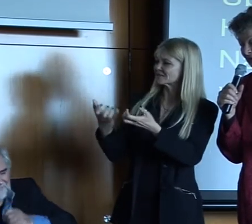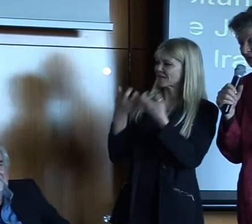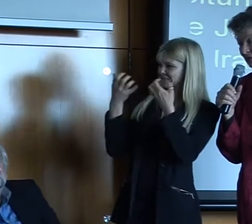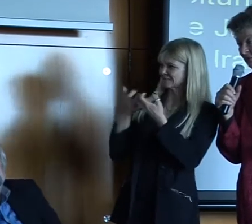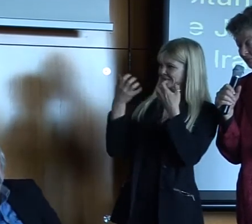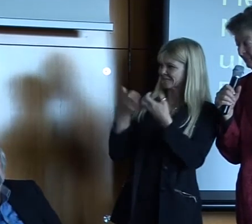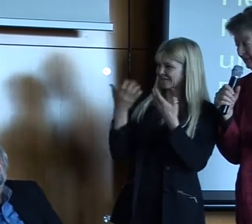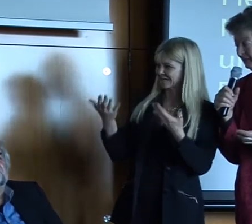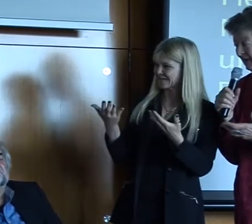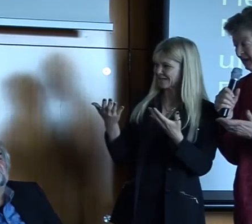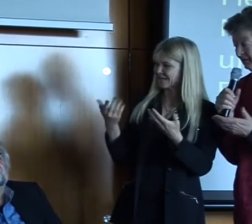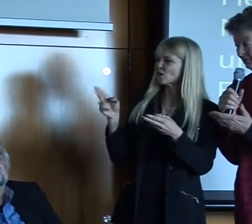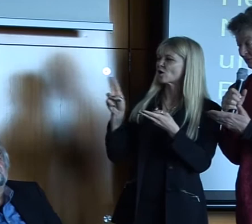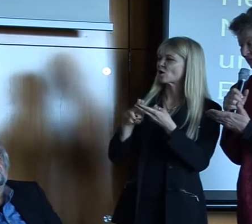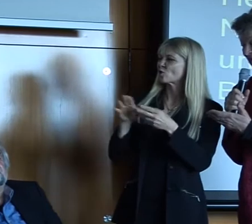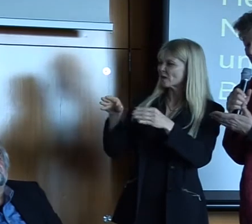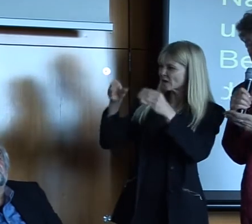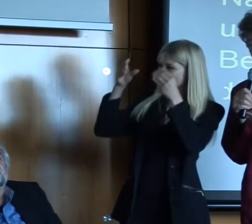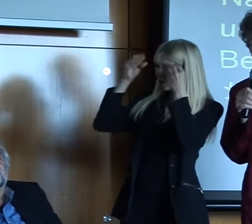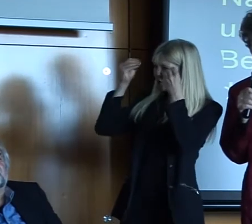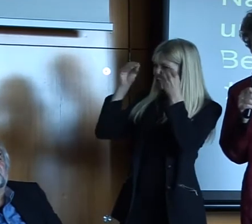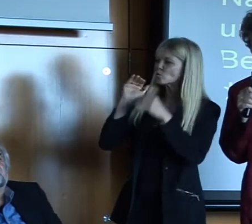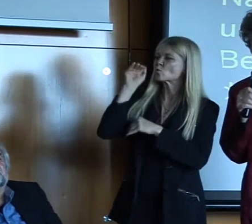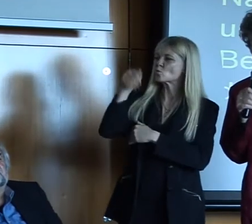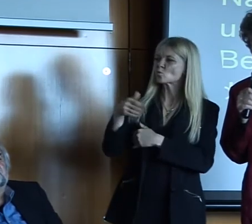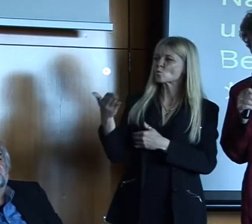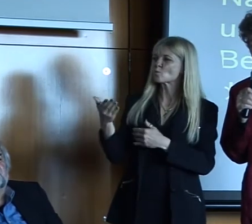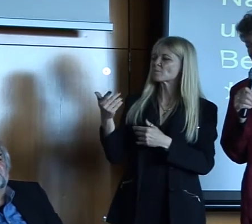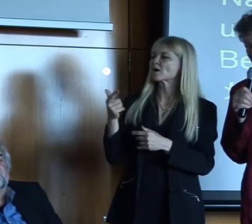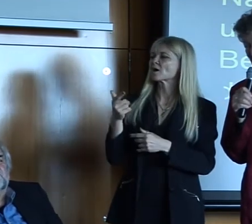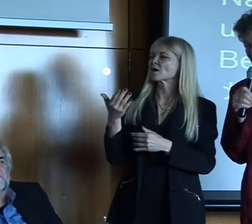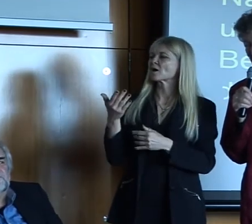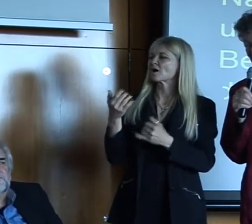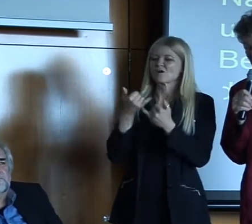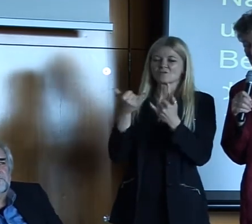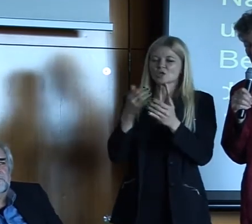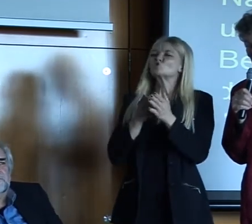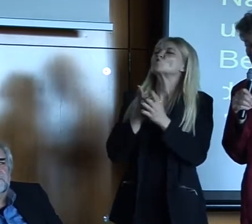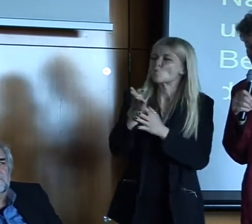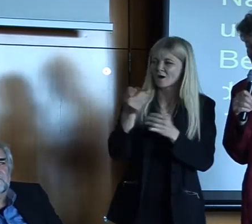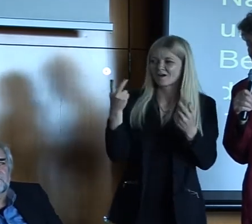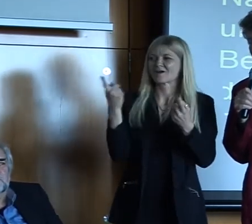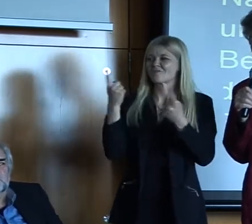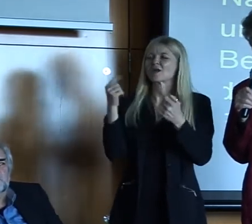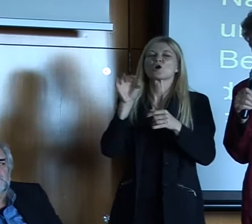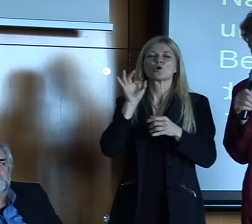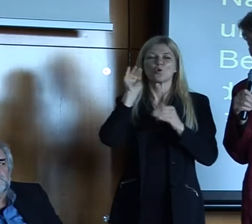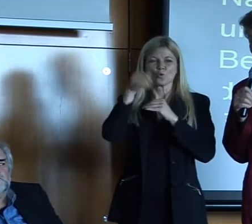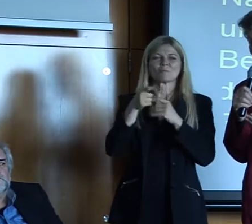oder mitteilen über Sie, die beiden Gebärdendolmetscher, Sprachdolmetscherinnen,